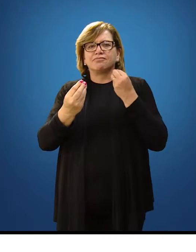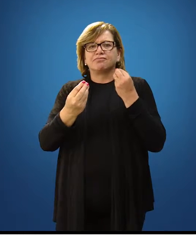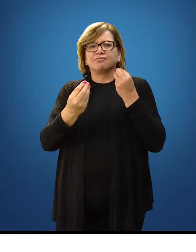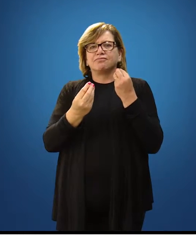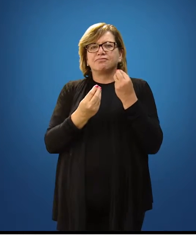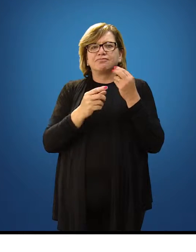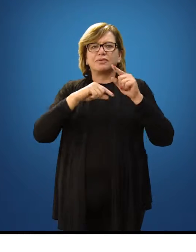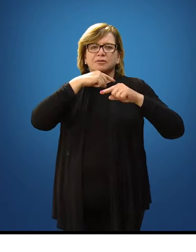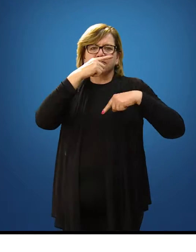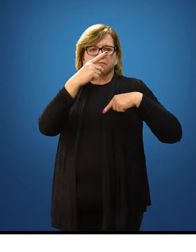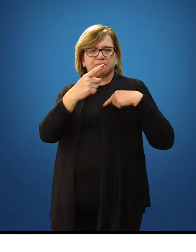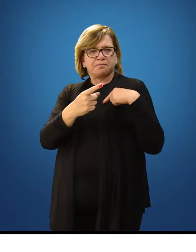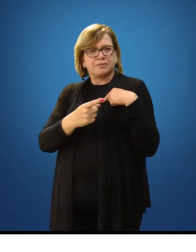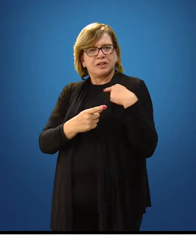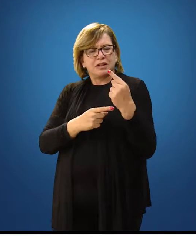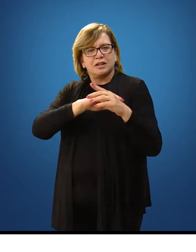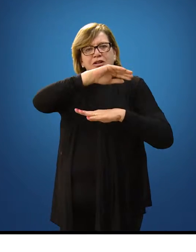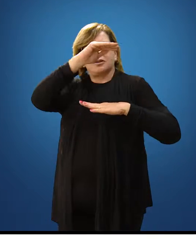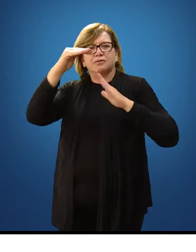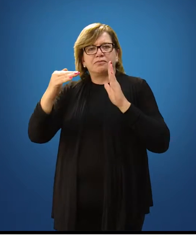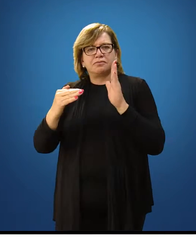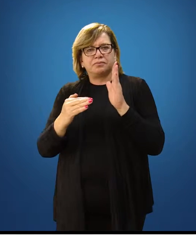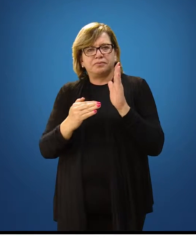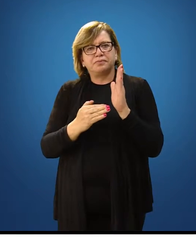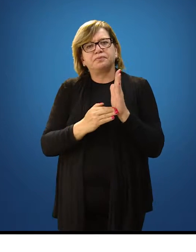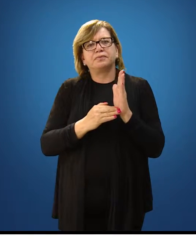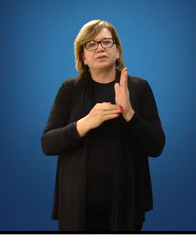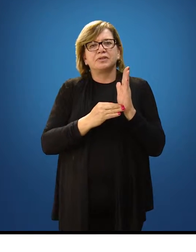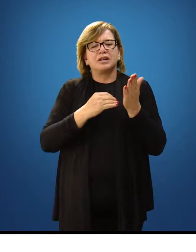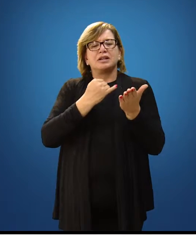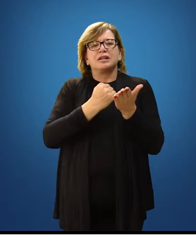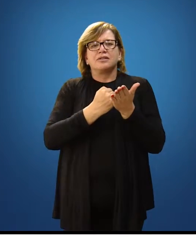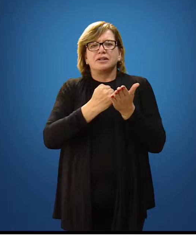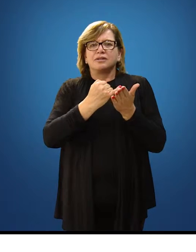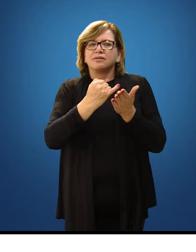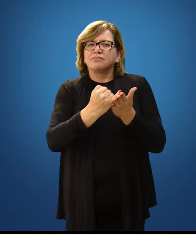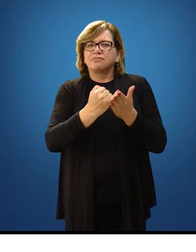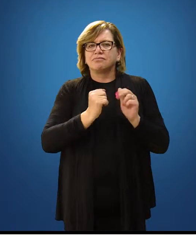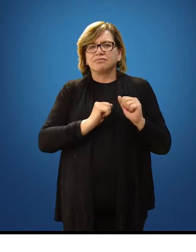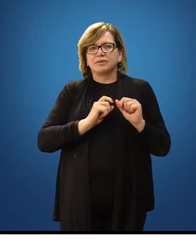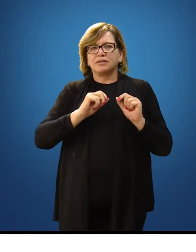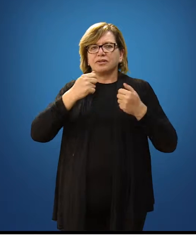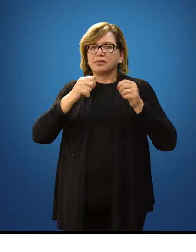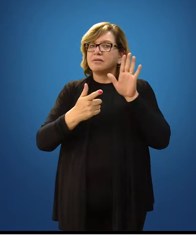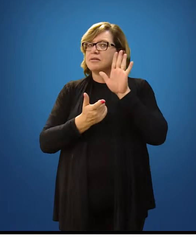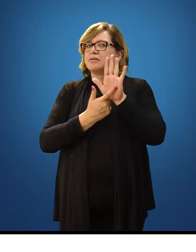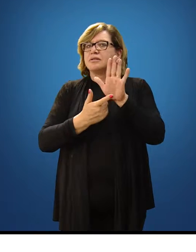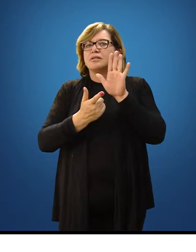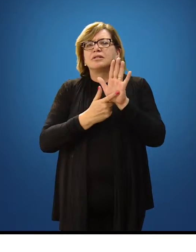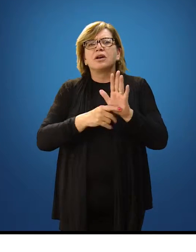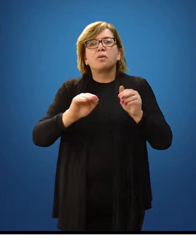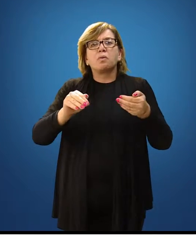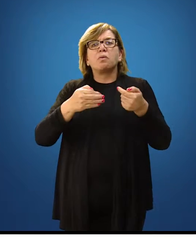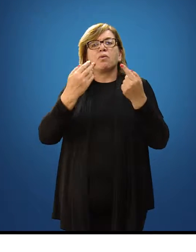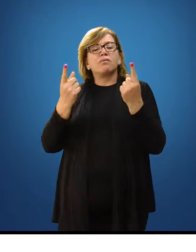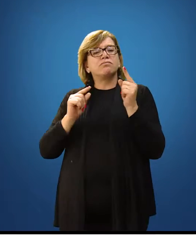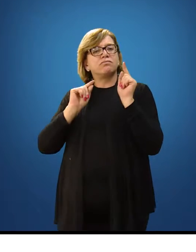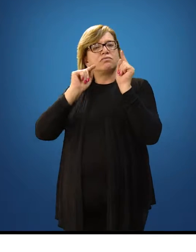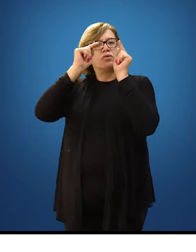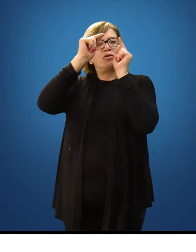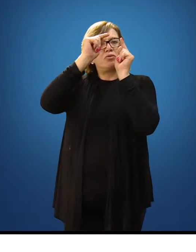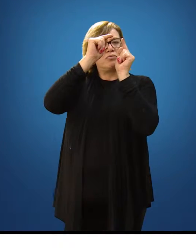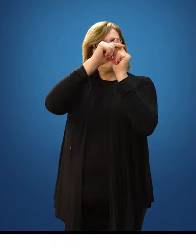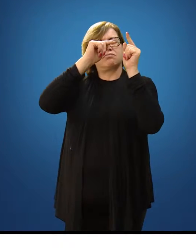Bem, depois, no final desta introdução, você tem que apresentar qual é o objetivo do